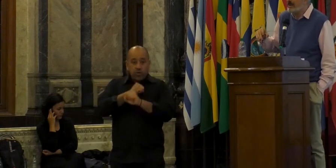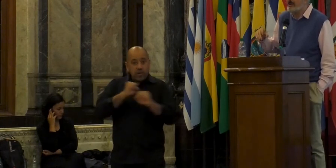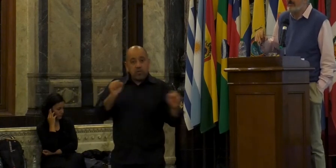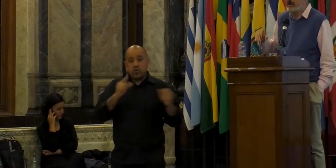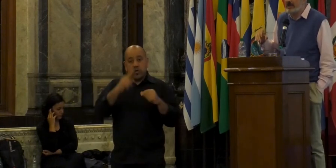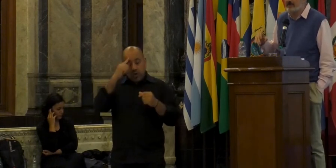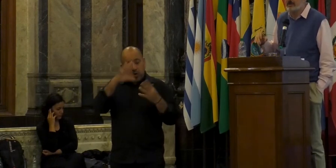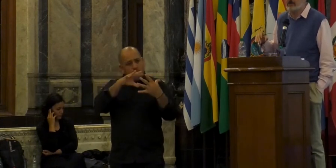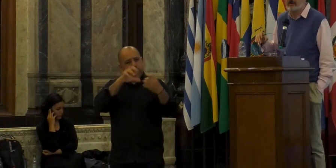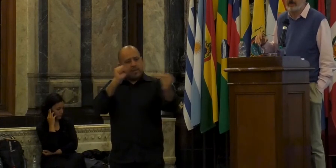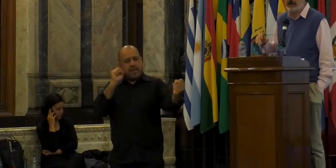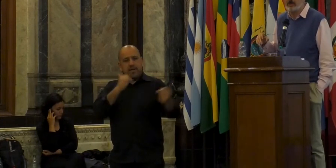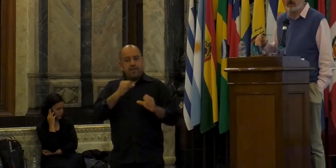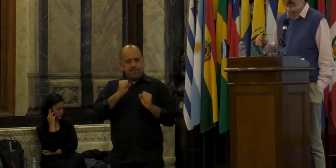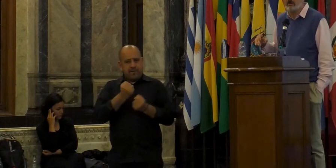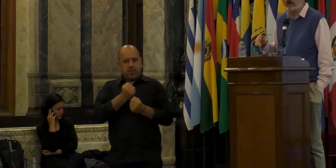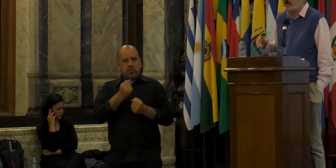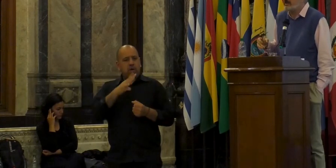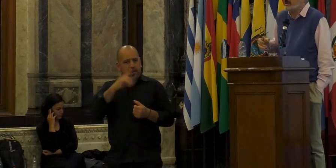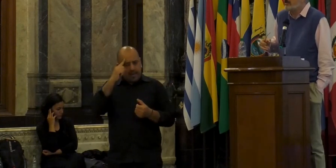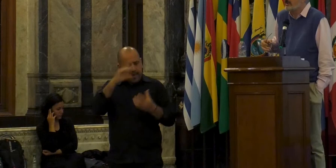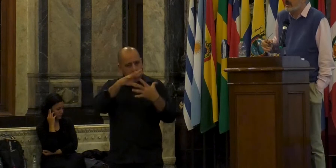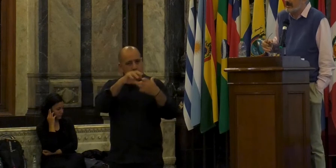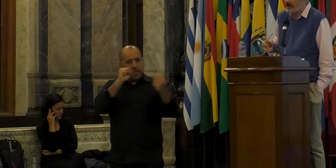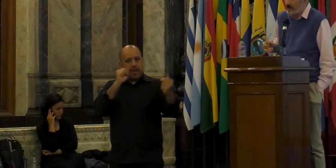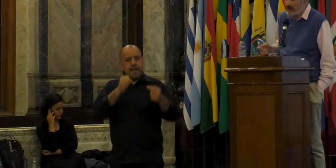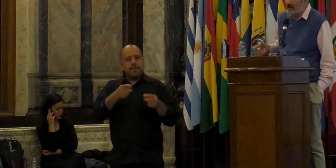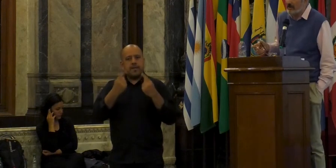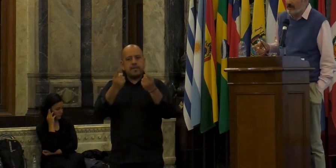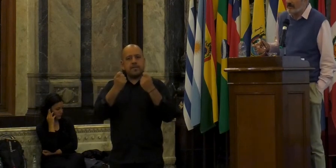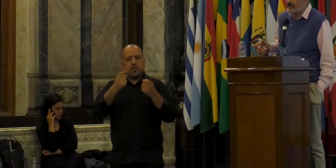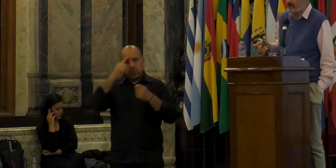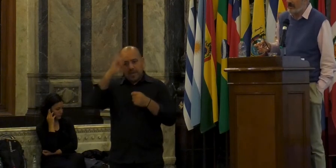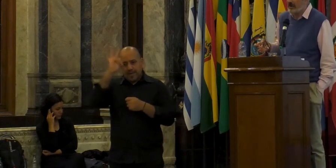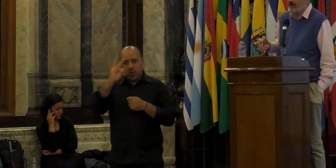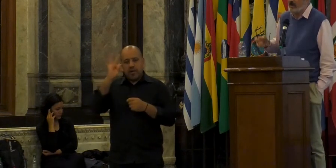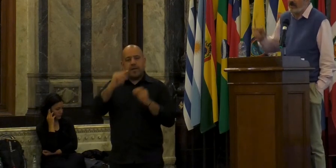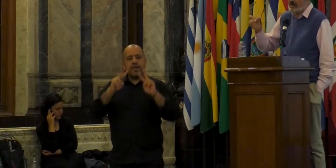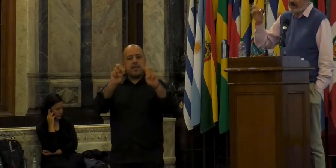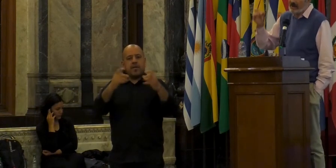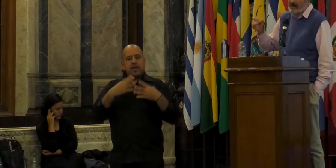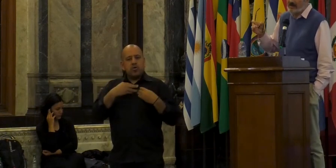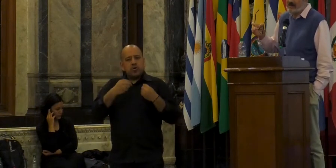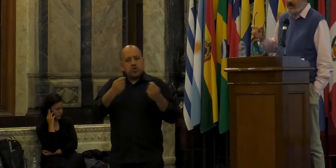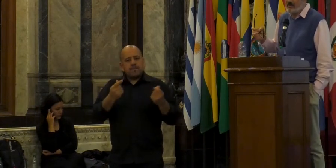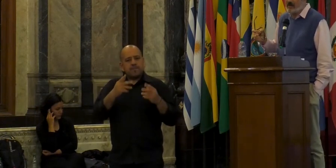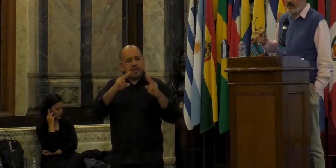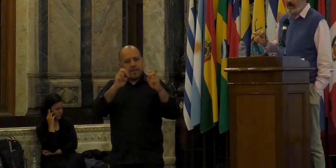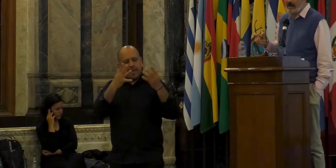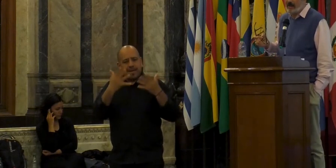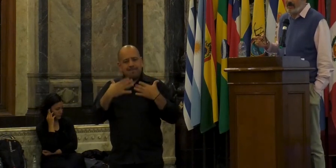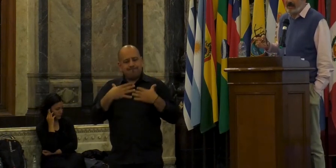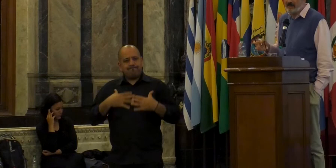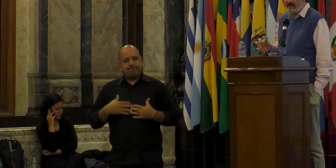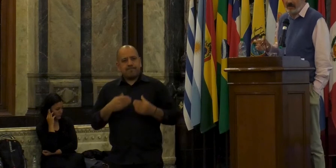una comprensión fría de estos entornos. O sea, necesitamos una cierta teoría de los afectos y volver en ese sentido